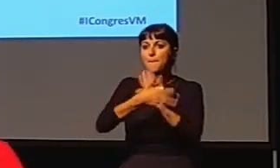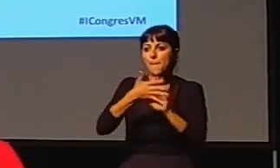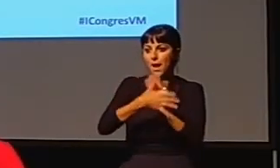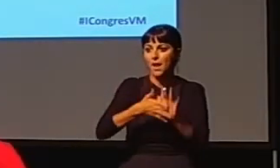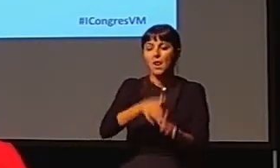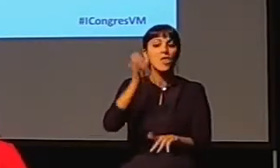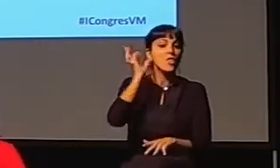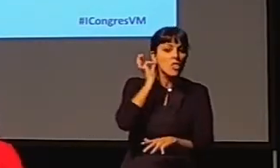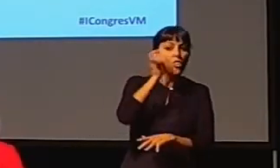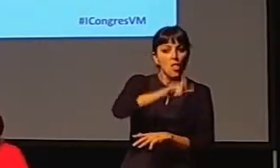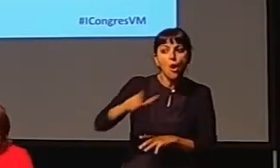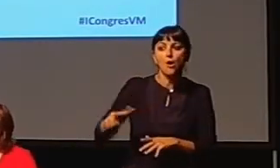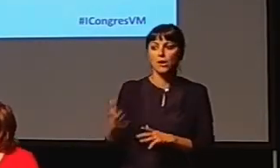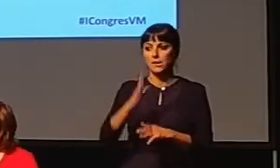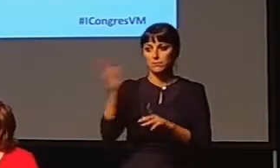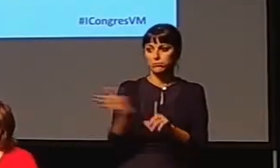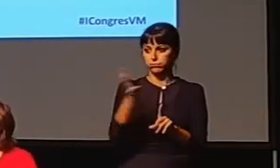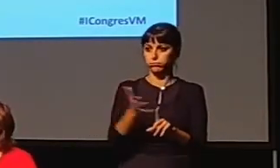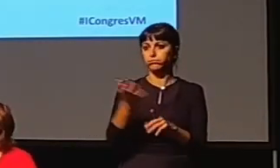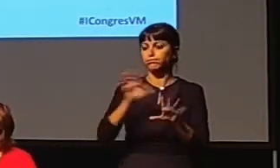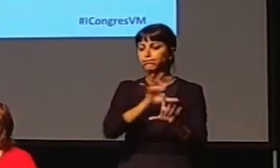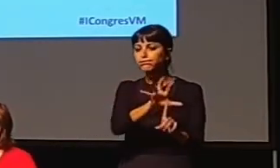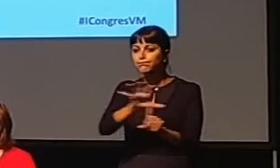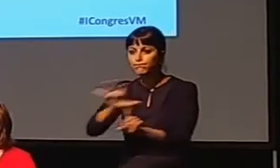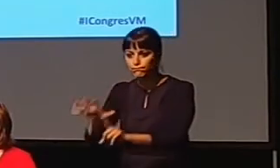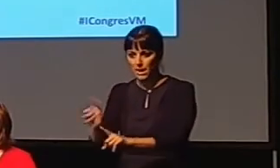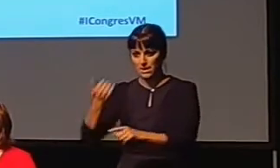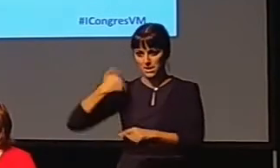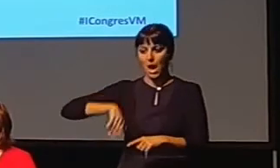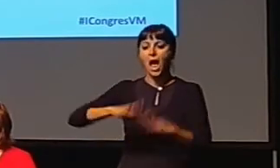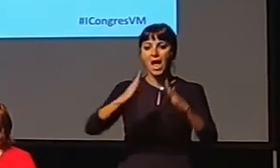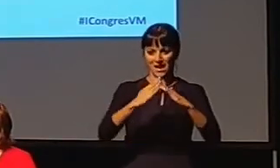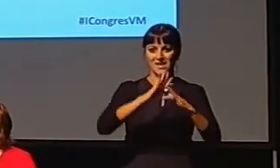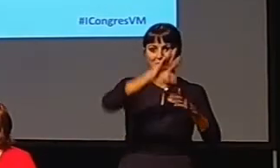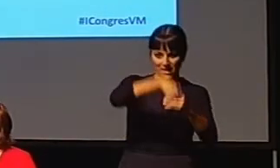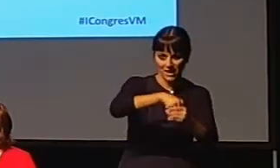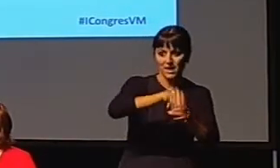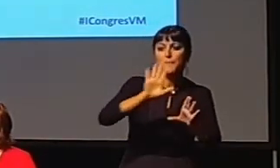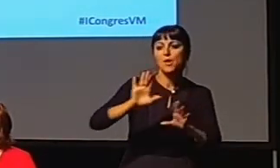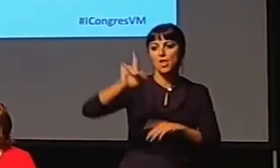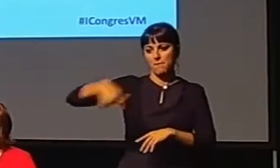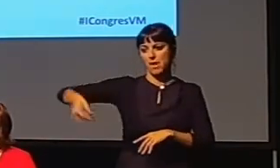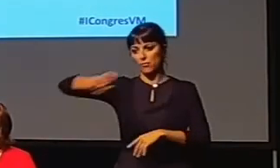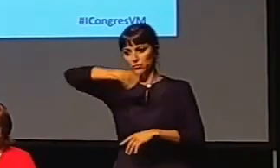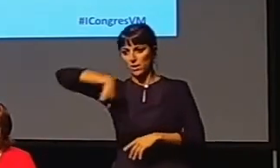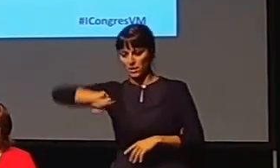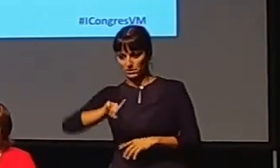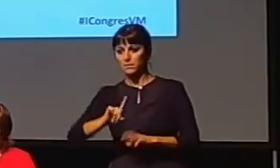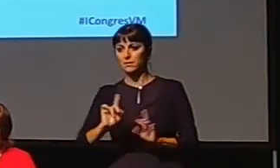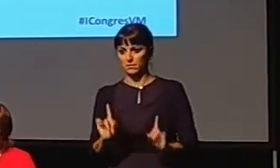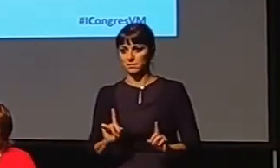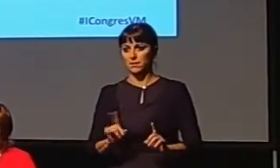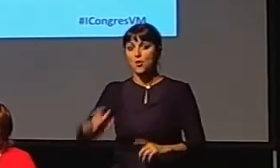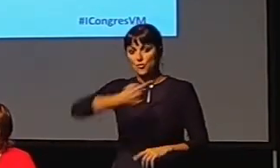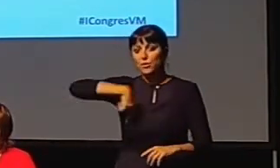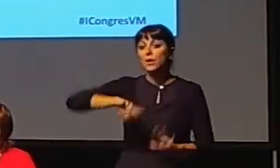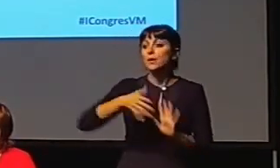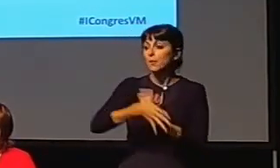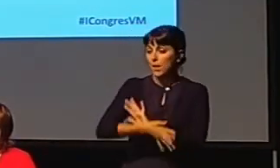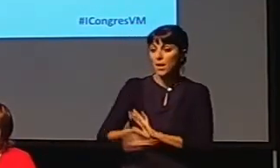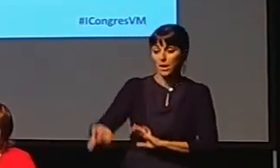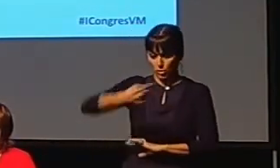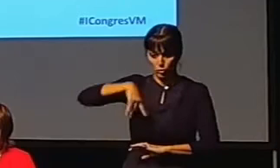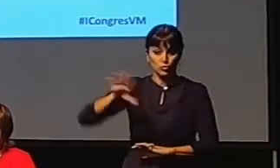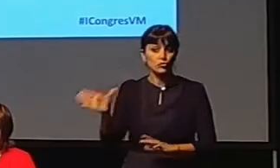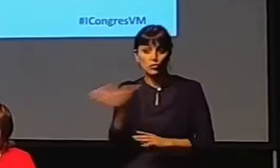agredides sexualment en els seus domicilis, que també, però també estem parlant de nosaltres. Estem parlant de nosaltres perquè totes les dones que